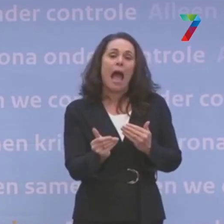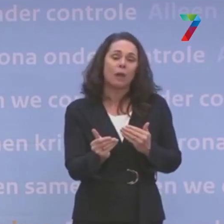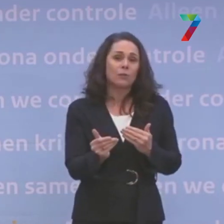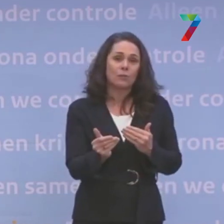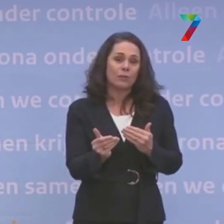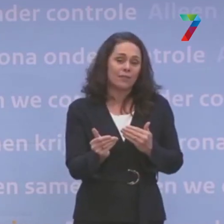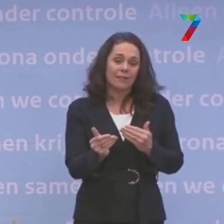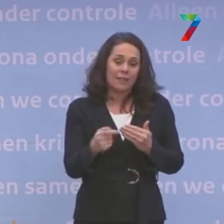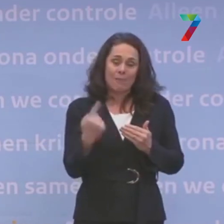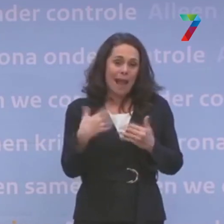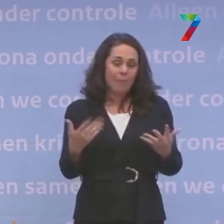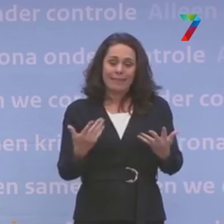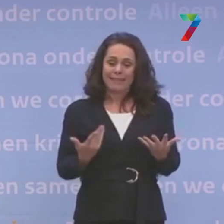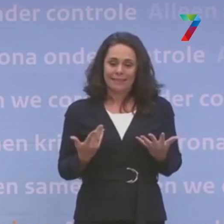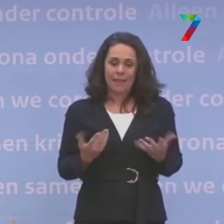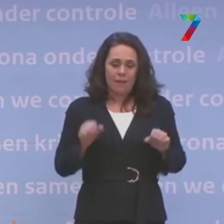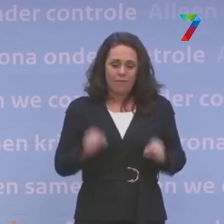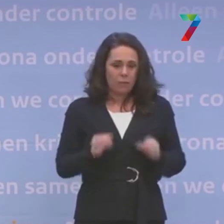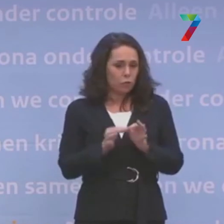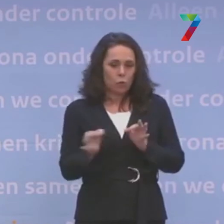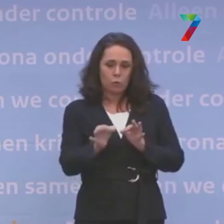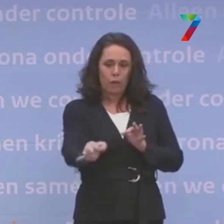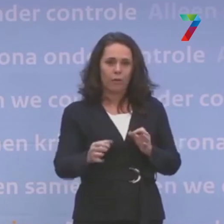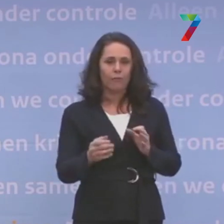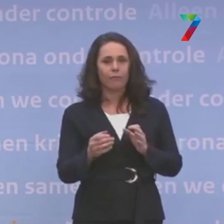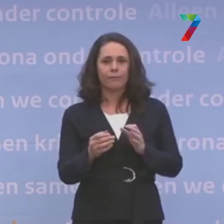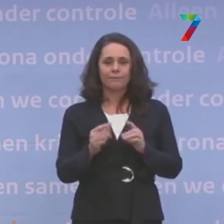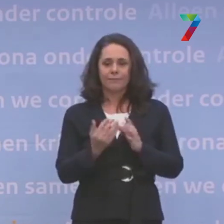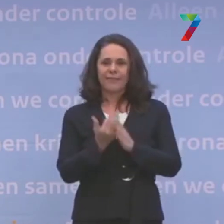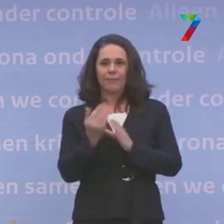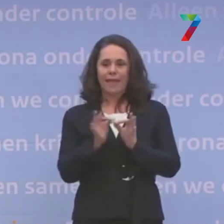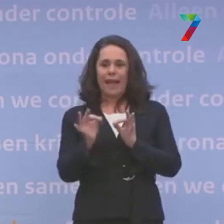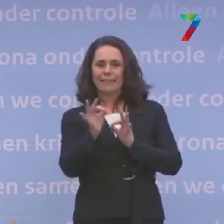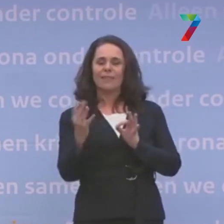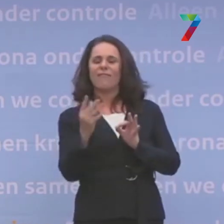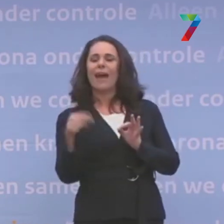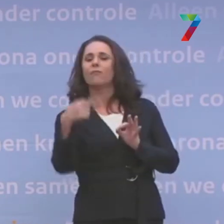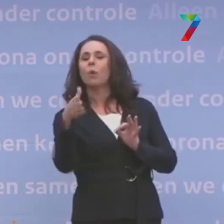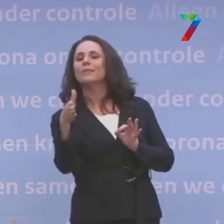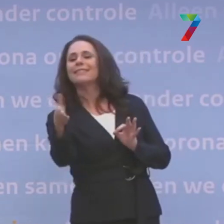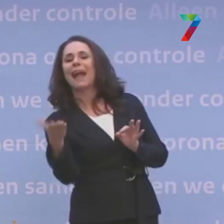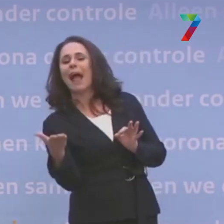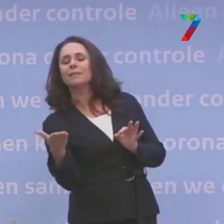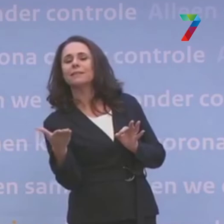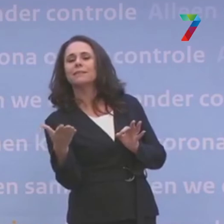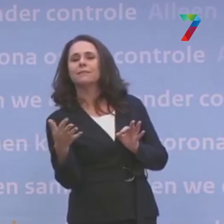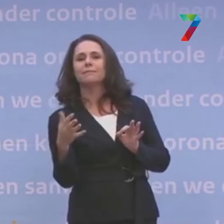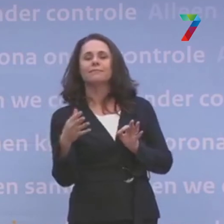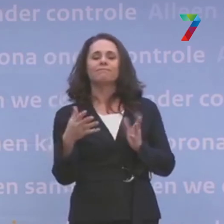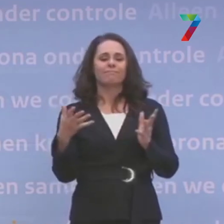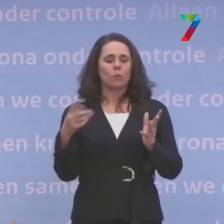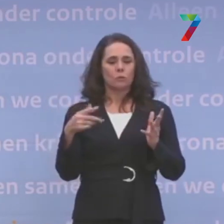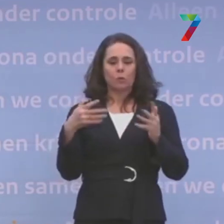op zicht. Er is geen route, er is geen tom-tom waarin staat waar de volgende straat precies is. We varen op zicht. Dat doen we als